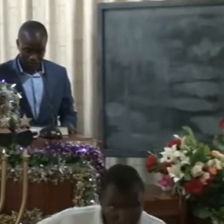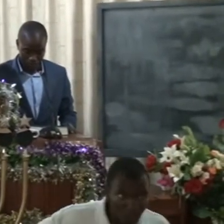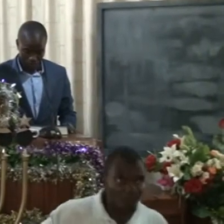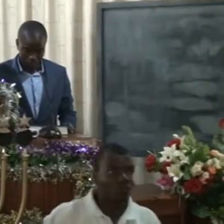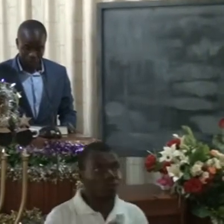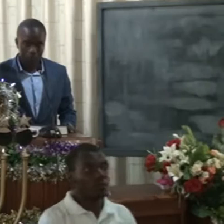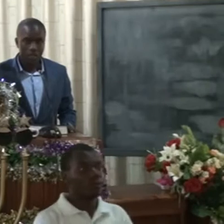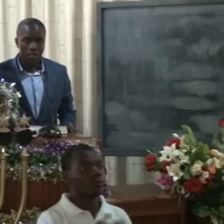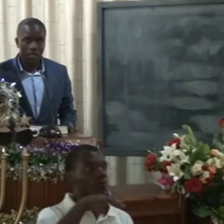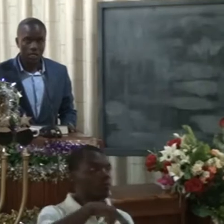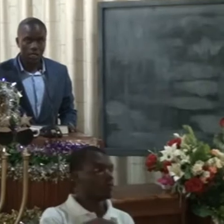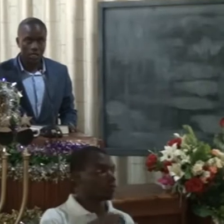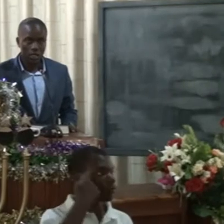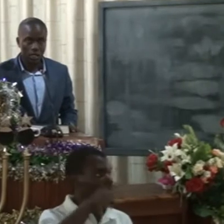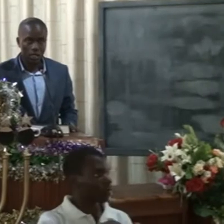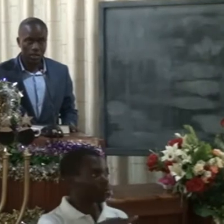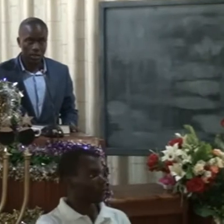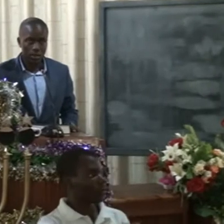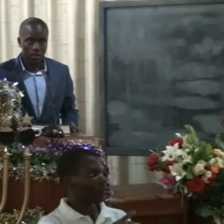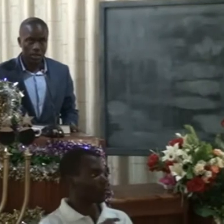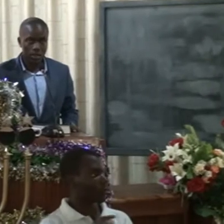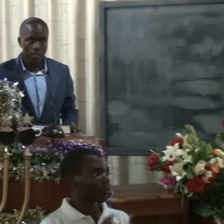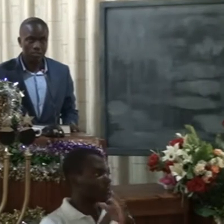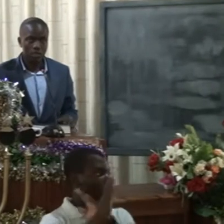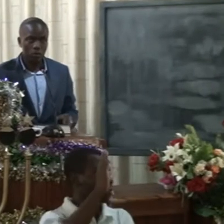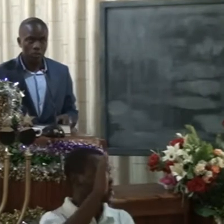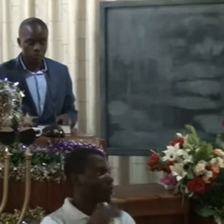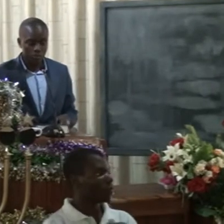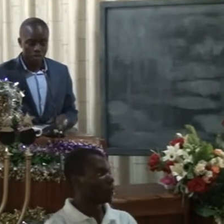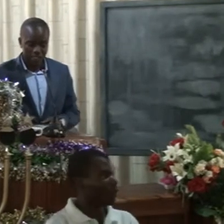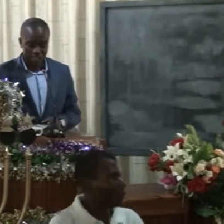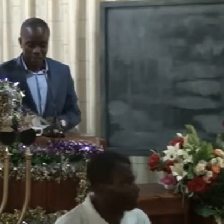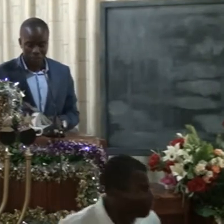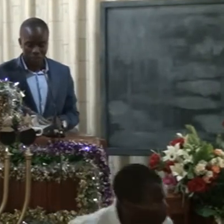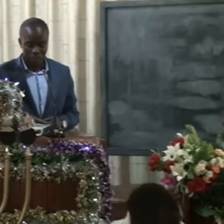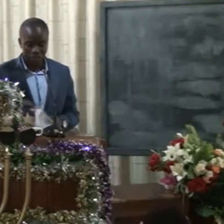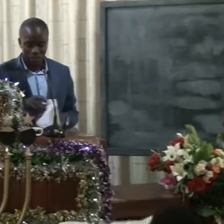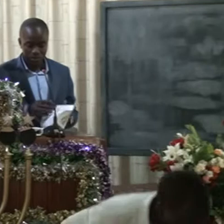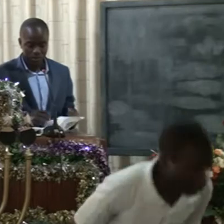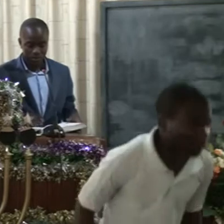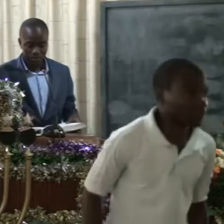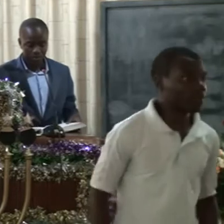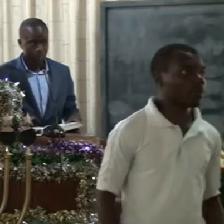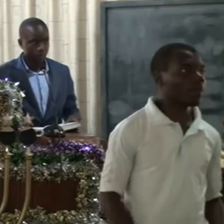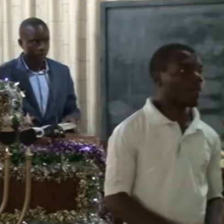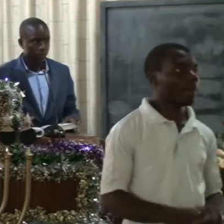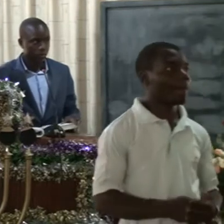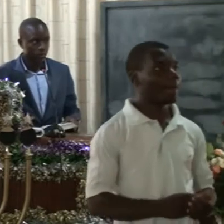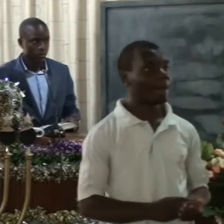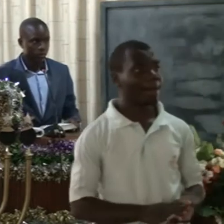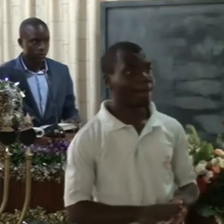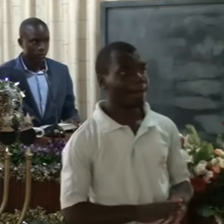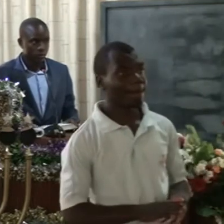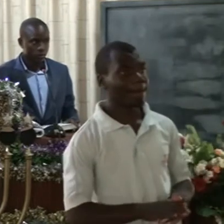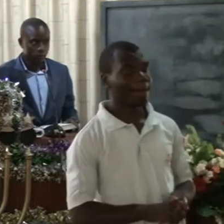Hebu shimame kwa usomi ya neno la Mungu. Ainsi mettons-nous debout pour la lecture de la parole de Dieu.